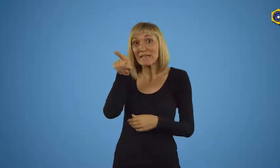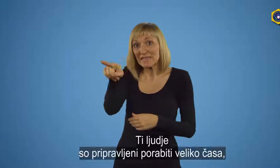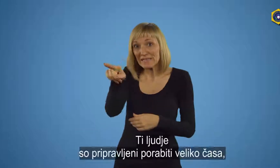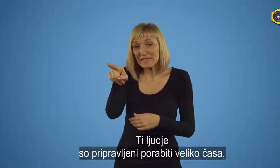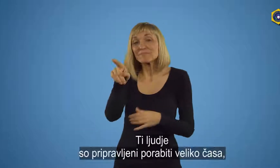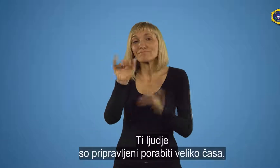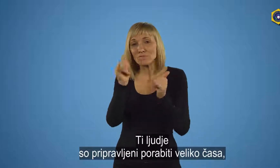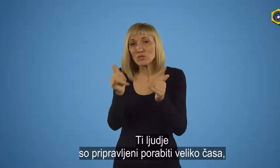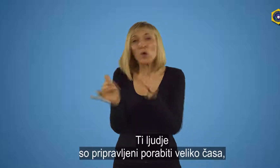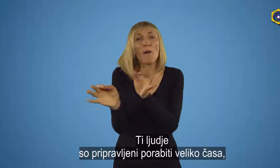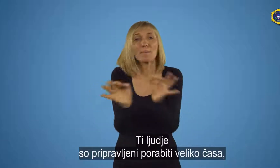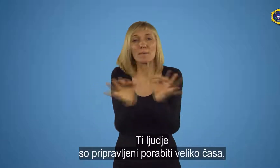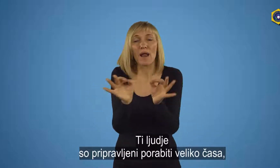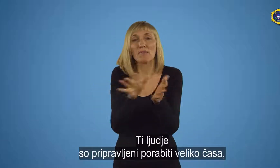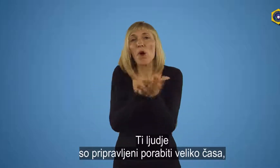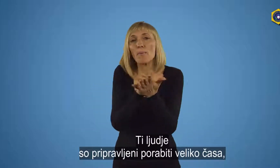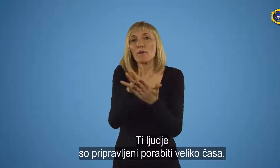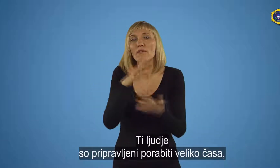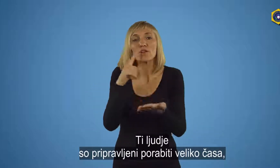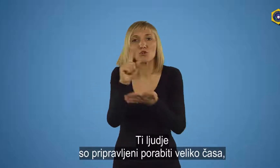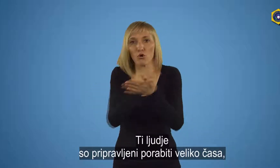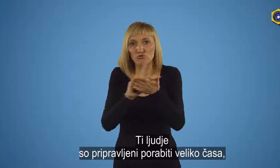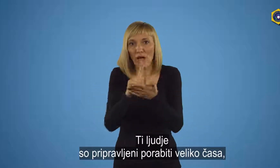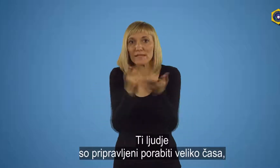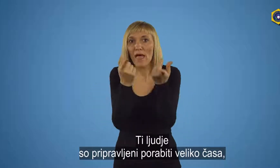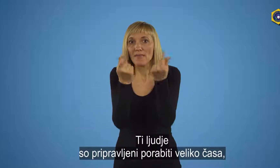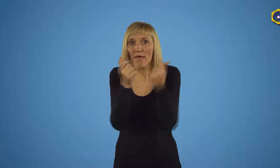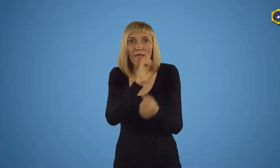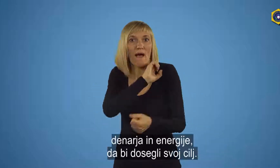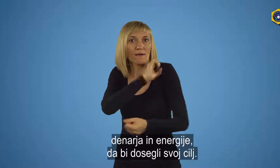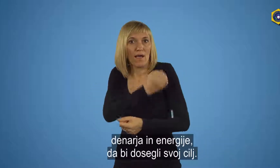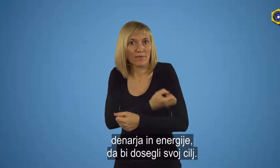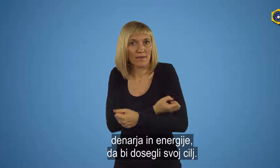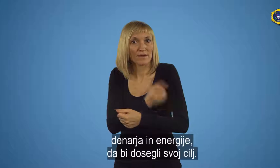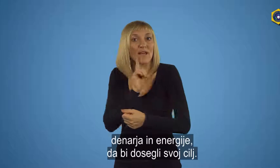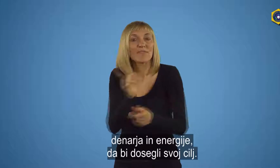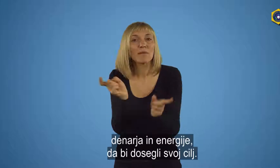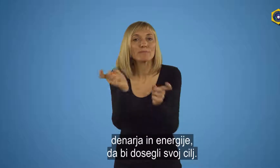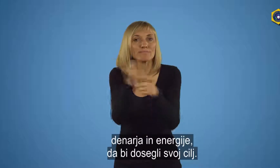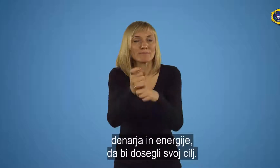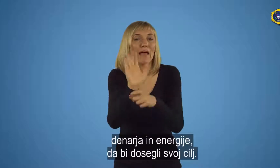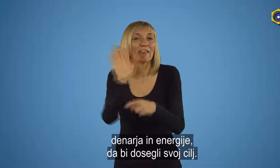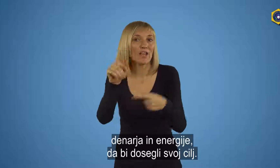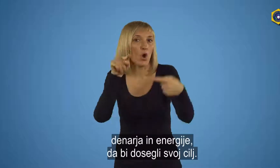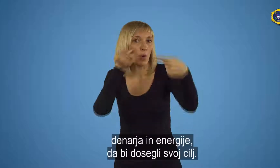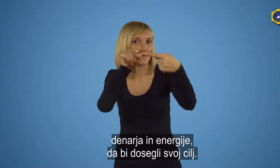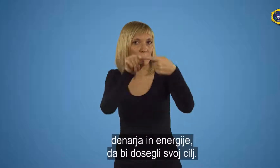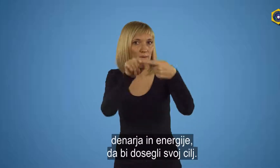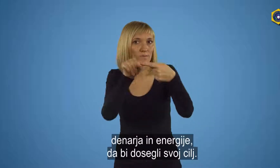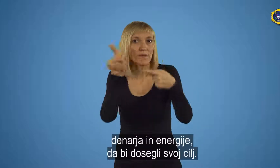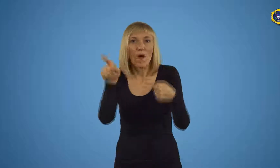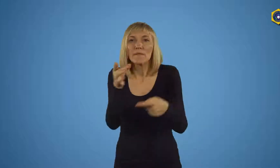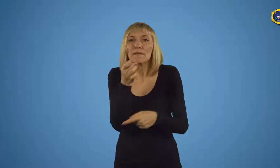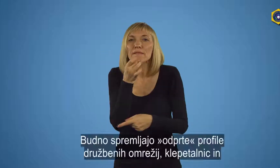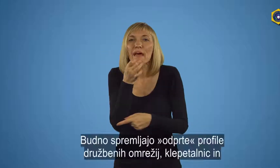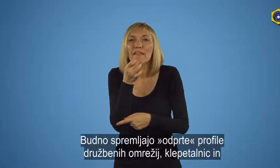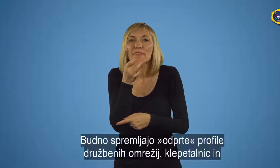Ti ljudje so pripravljeni porabiti veliko časa, denarja in energije, da bi dosegli svoj cilj. Budno